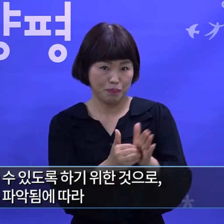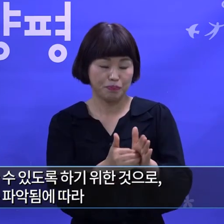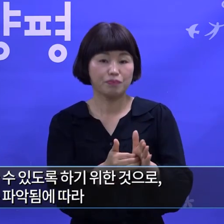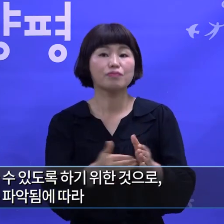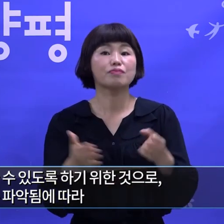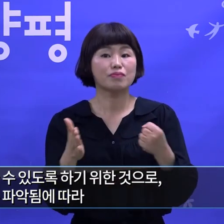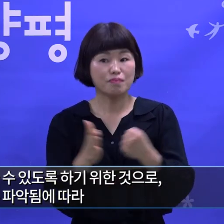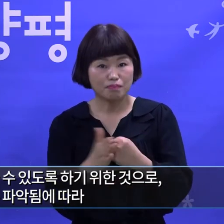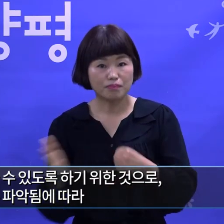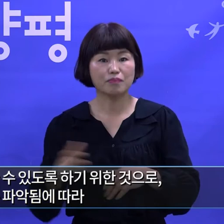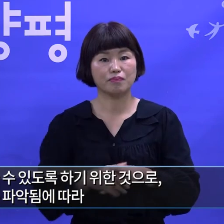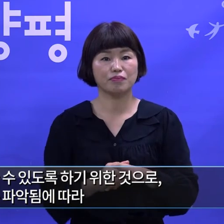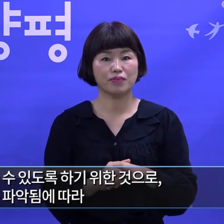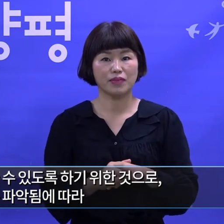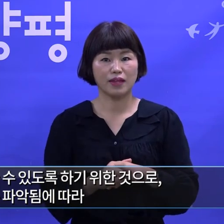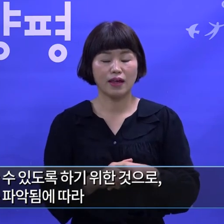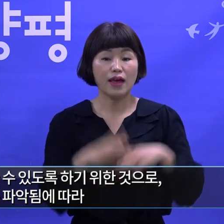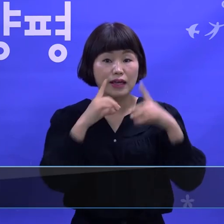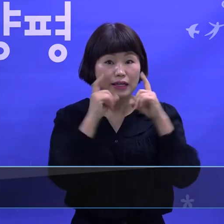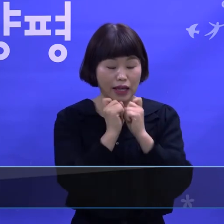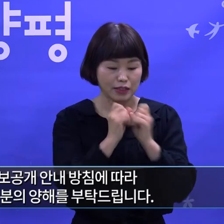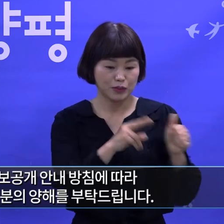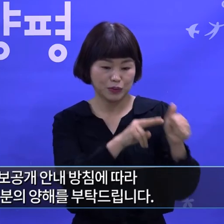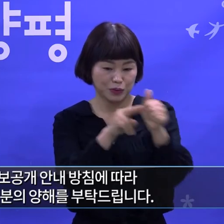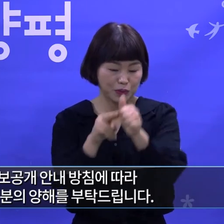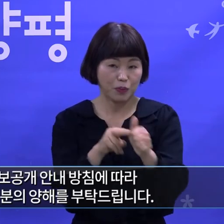접촉자가 모두 파악됨에 따라